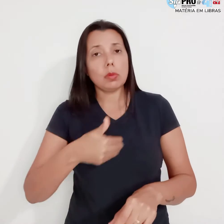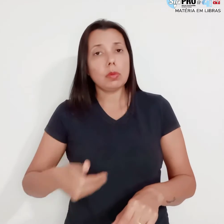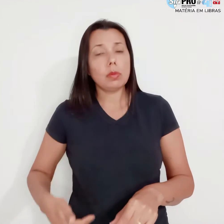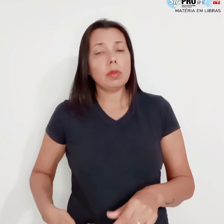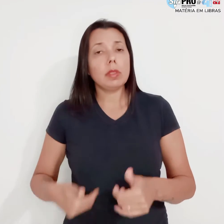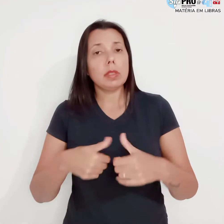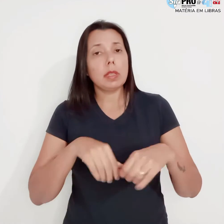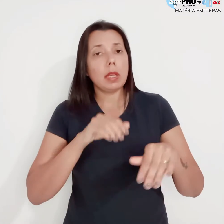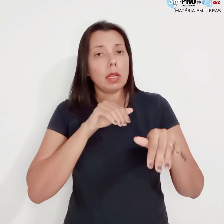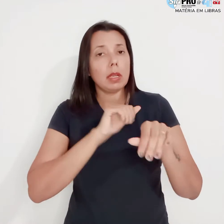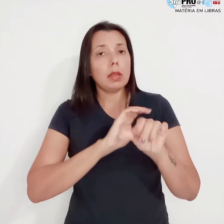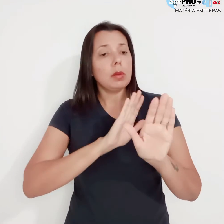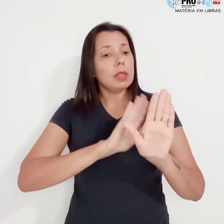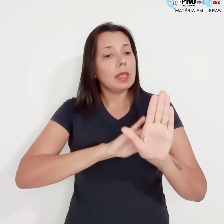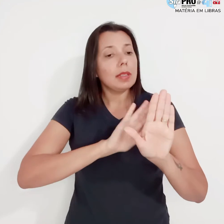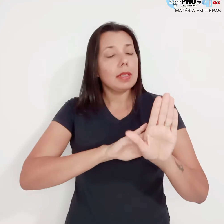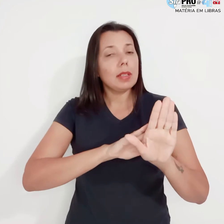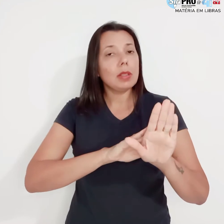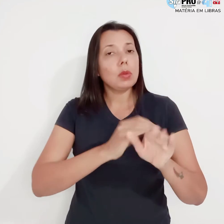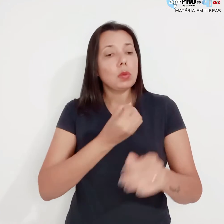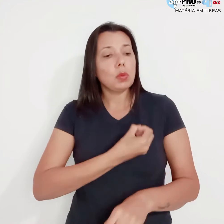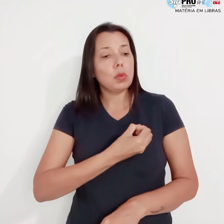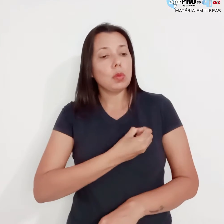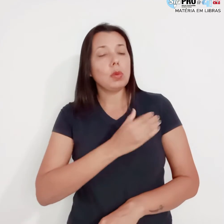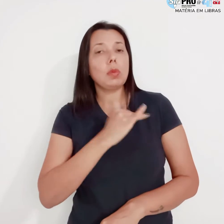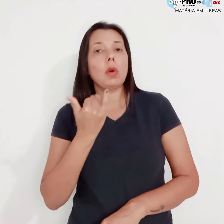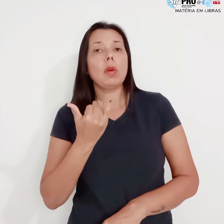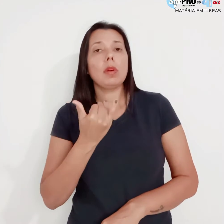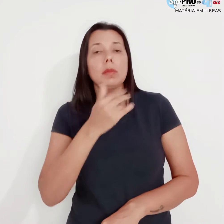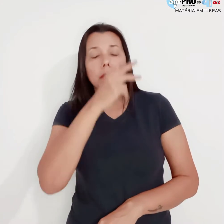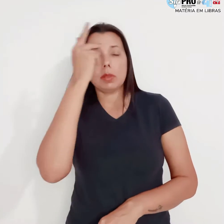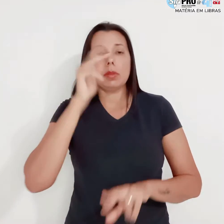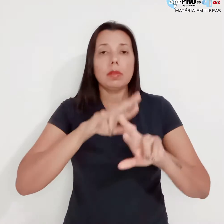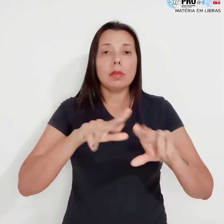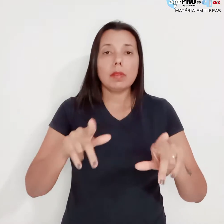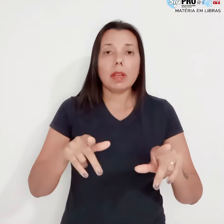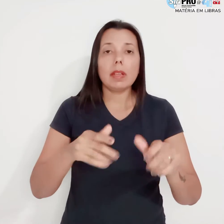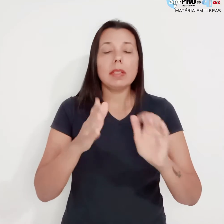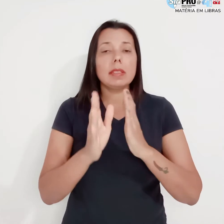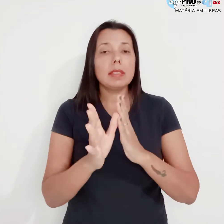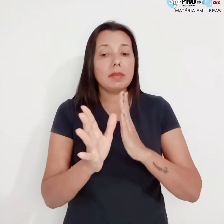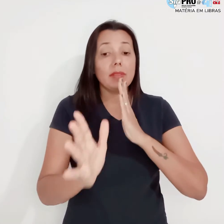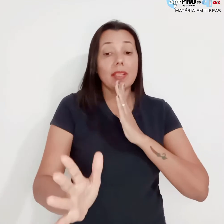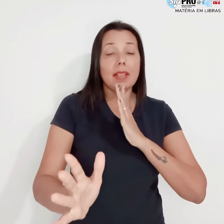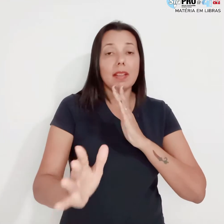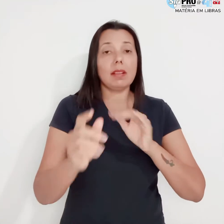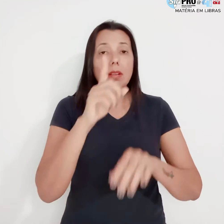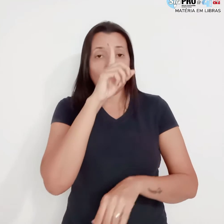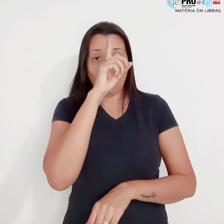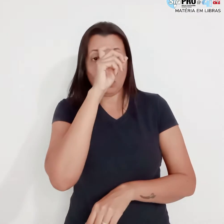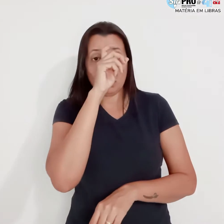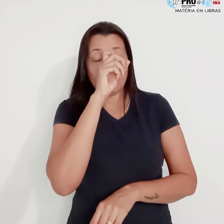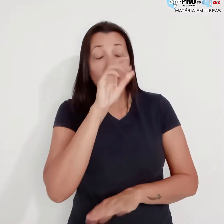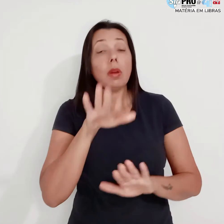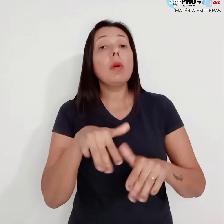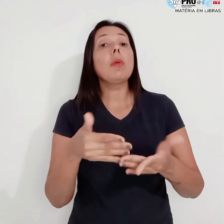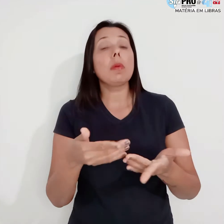estão escondendo os números de mortes de gente morrendo em filas de hospitais, os quais já